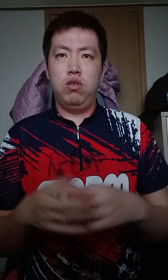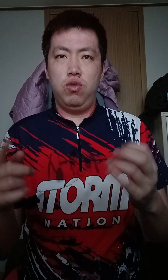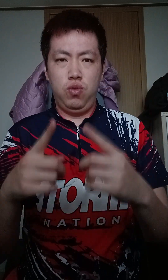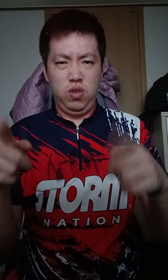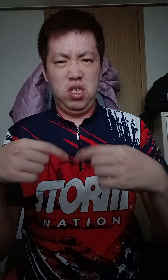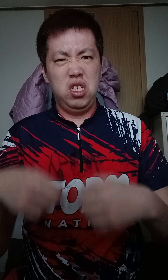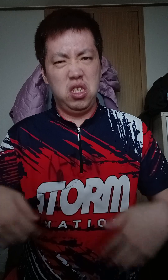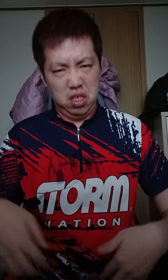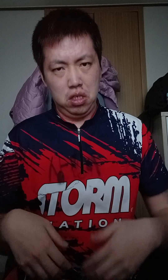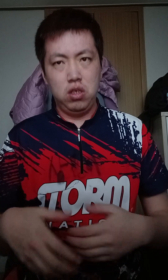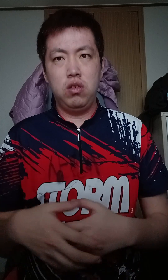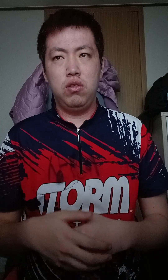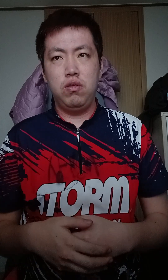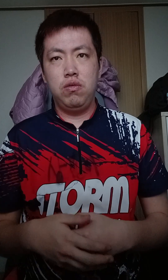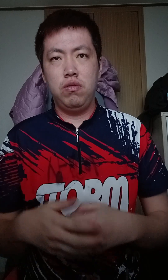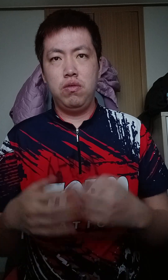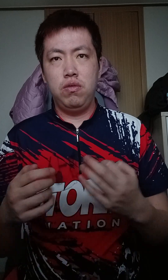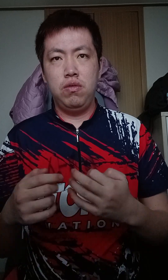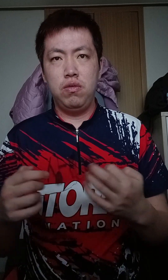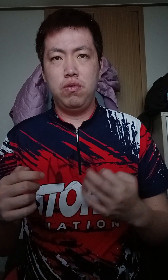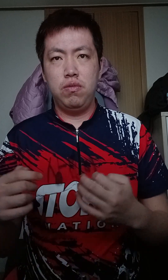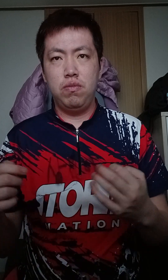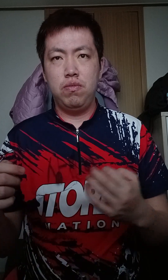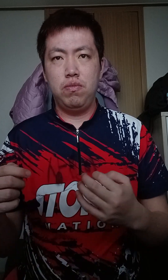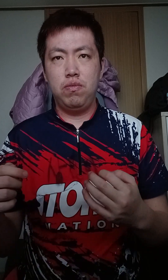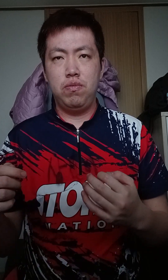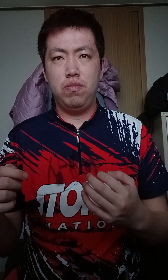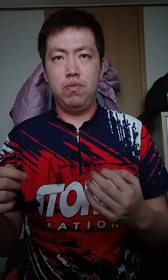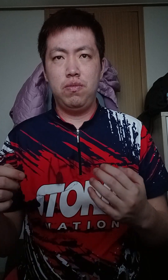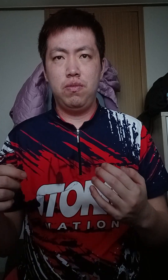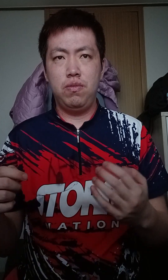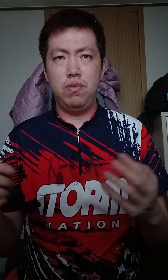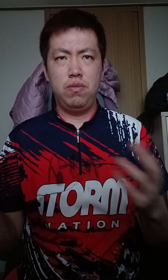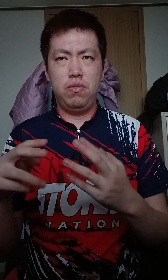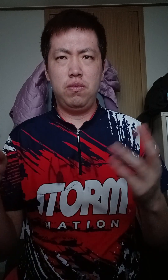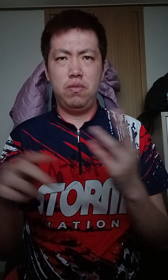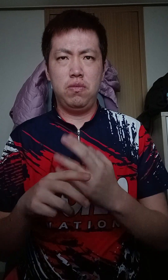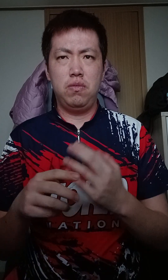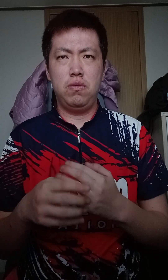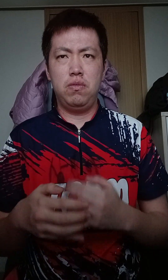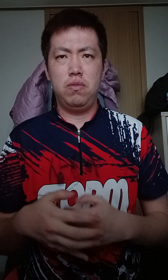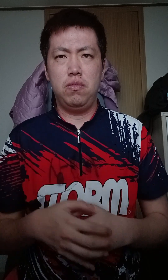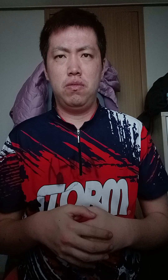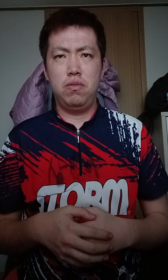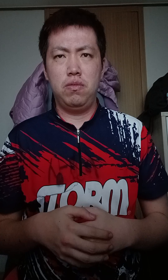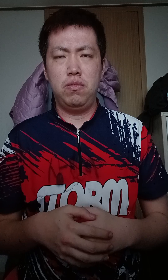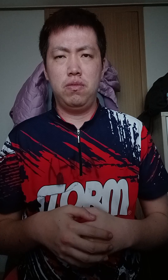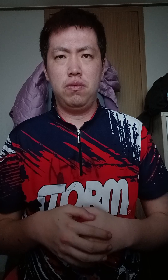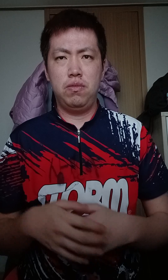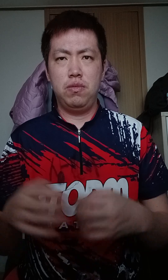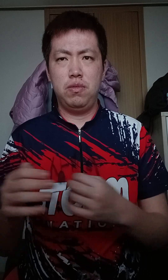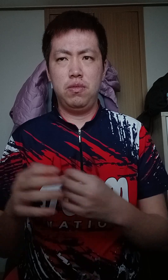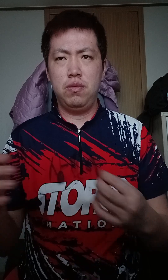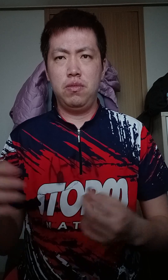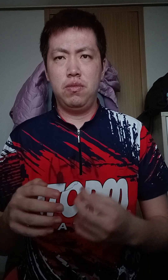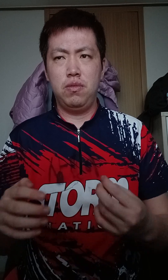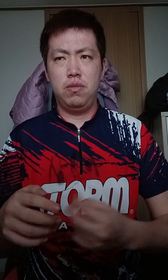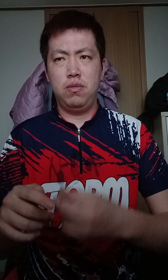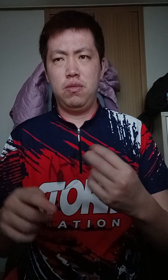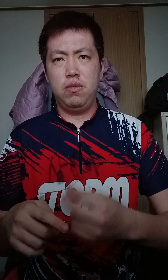화장실은 일반 화장실 안에 있어 성별이 다른 보호자는 따라갈 수 없습니다. 세면대 주변에는 손잡이가 없어 도움